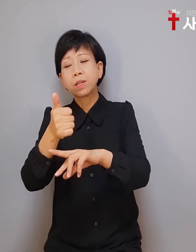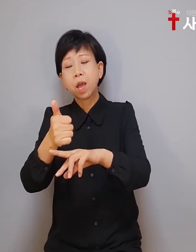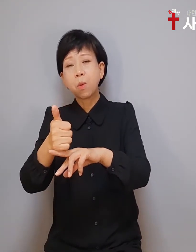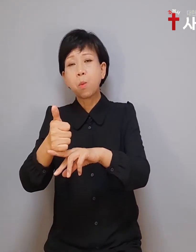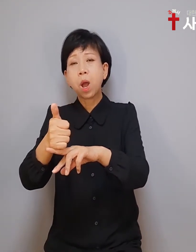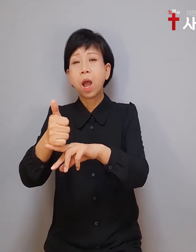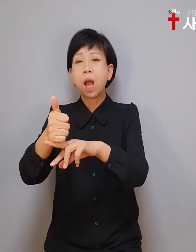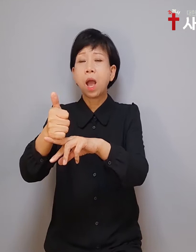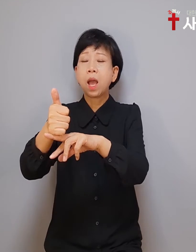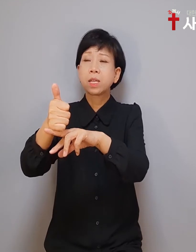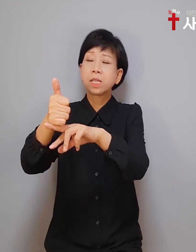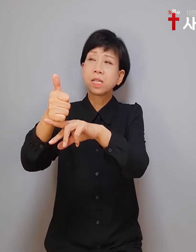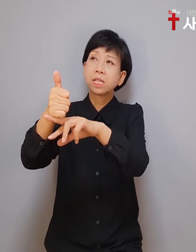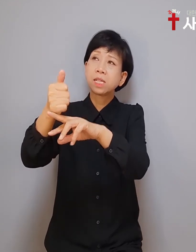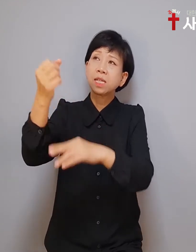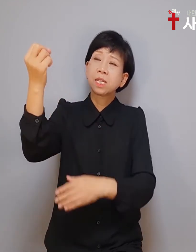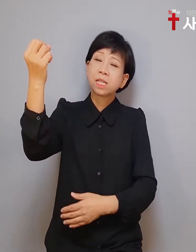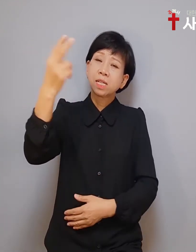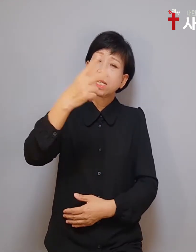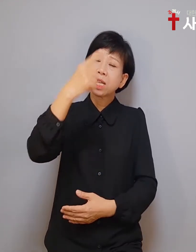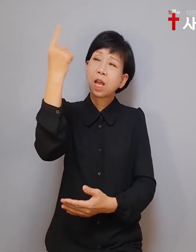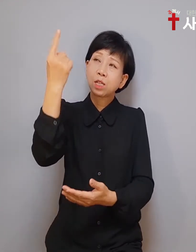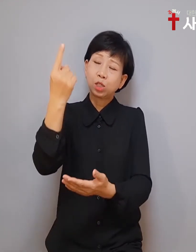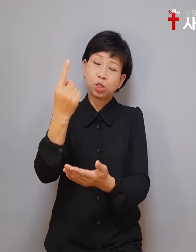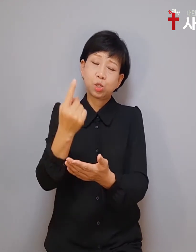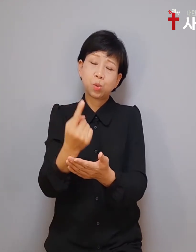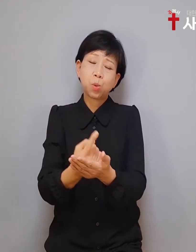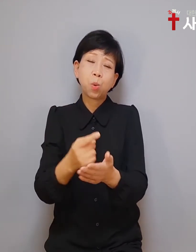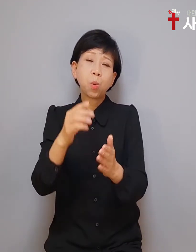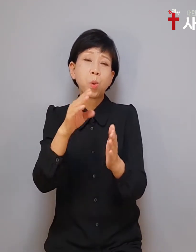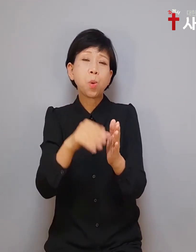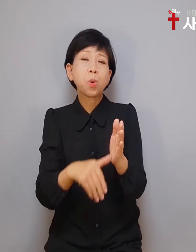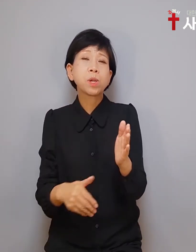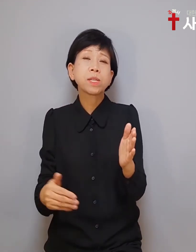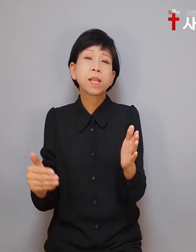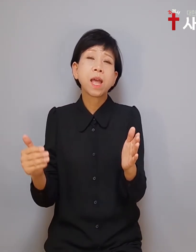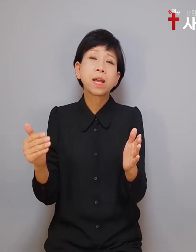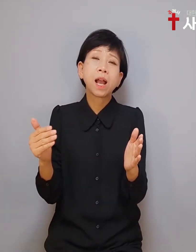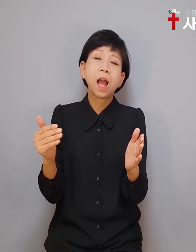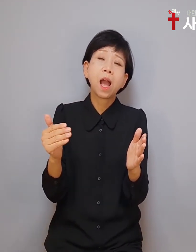평화의 왕이 다시 올